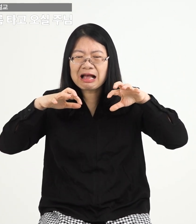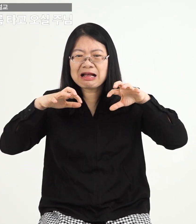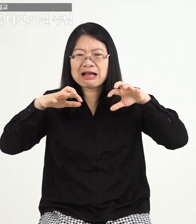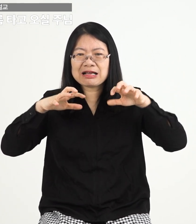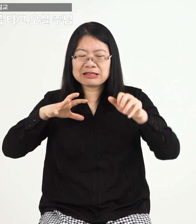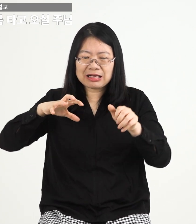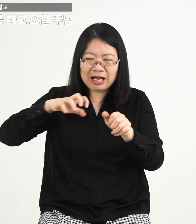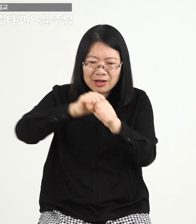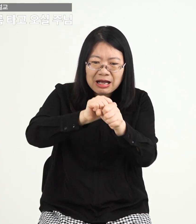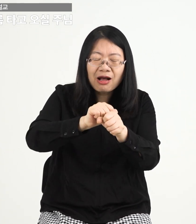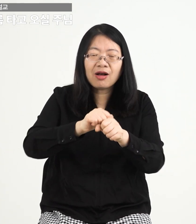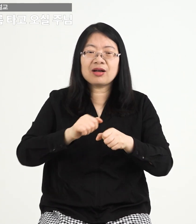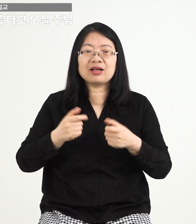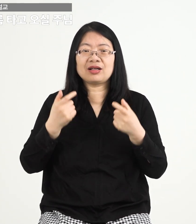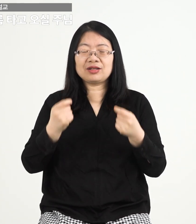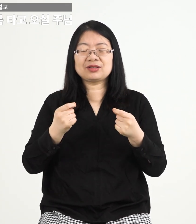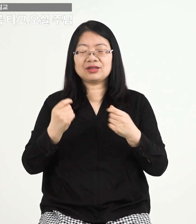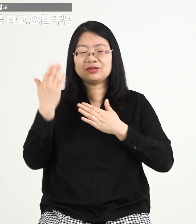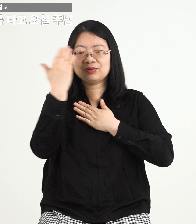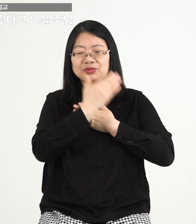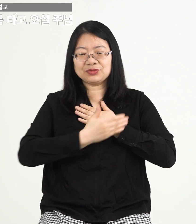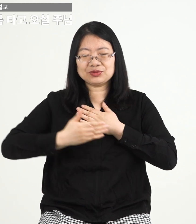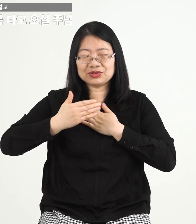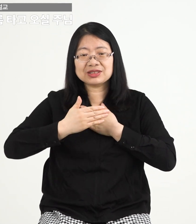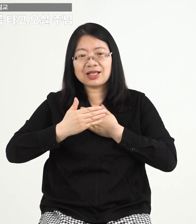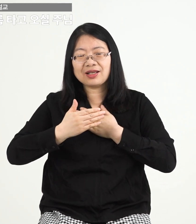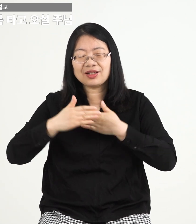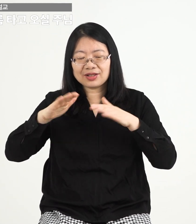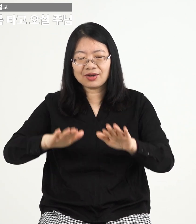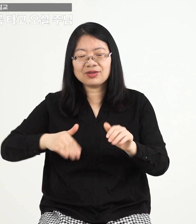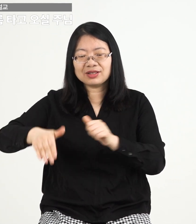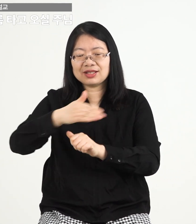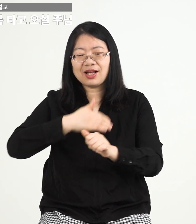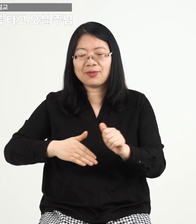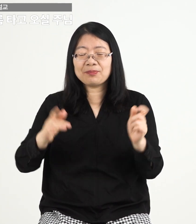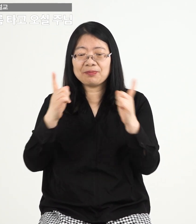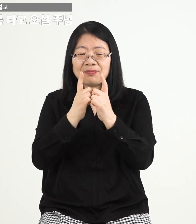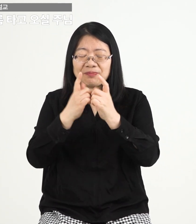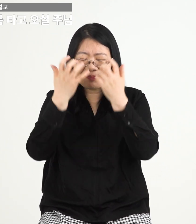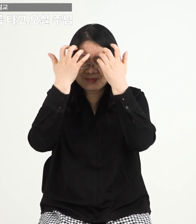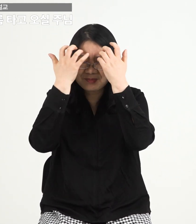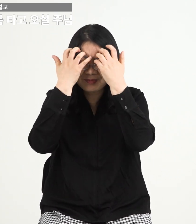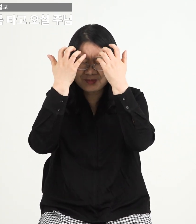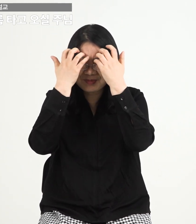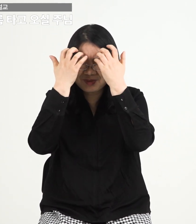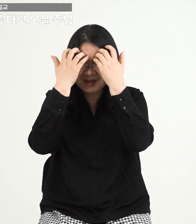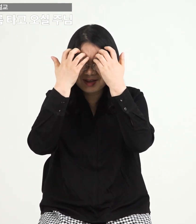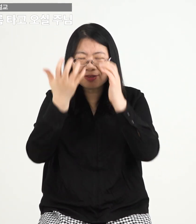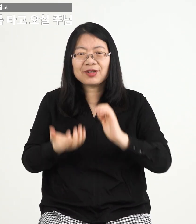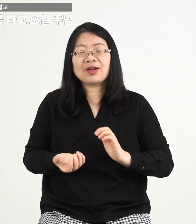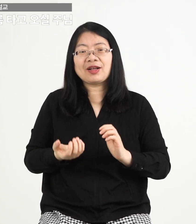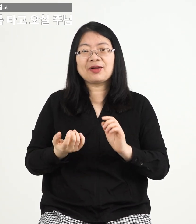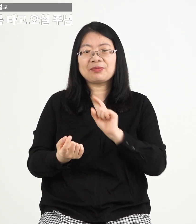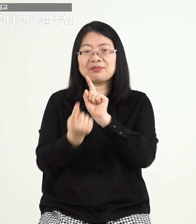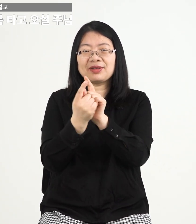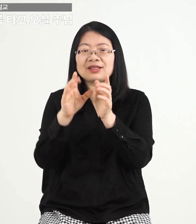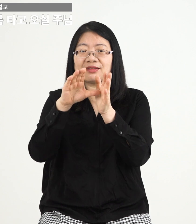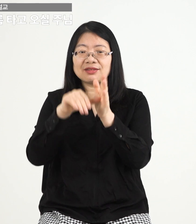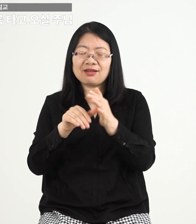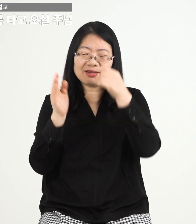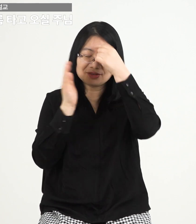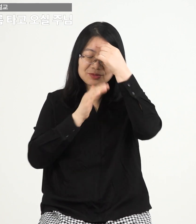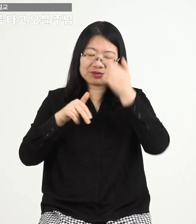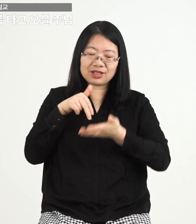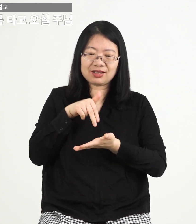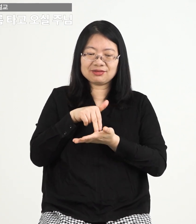이런 육체적인 물리적인 고난이 닥쳐올 때 성도들의 입장에서는